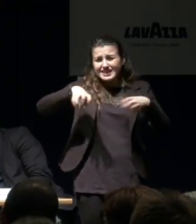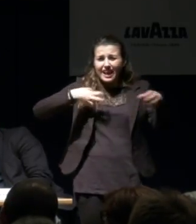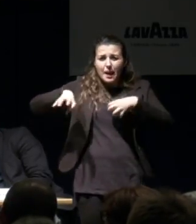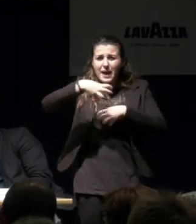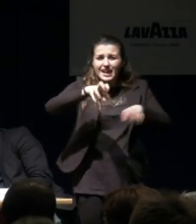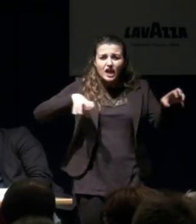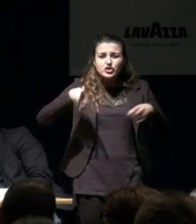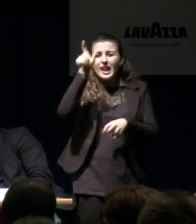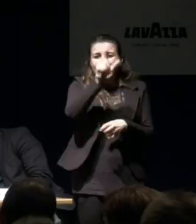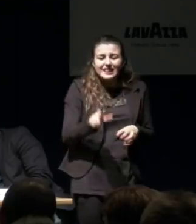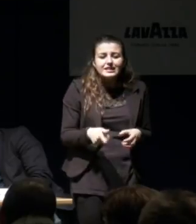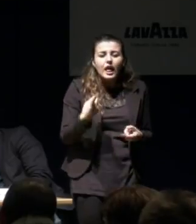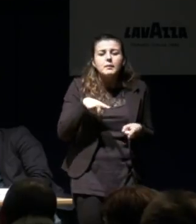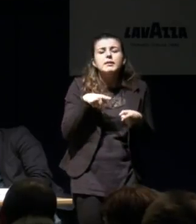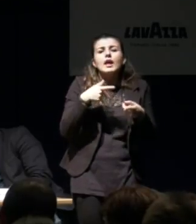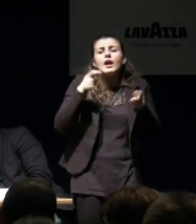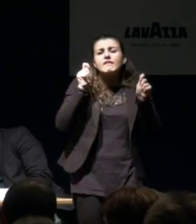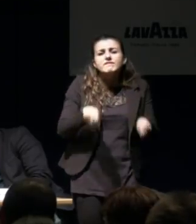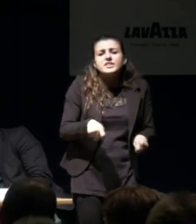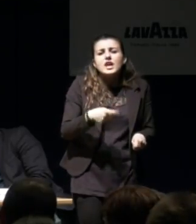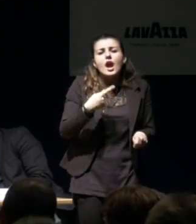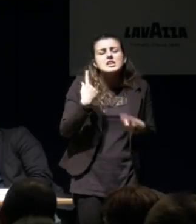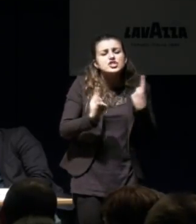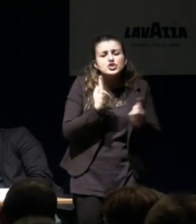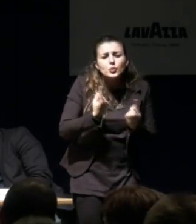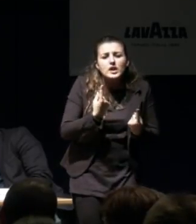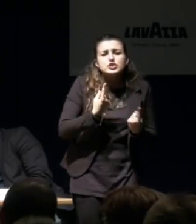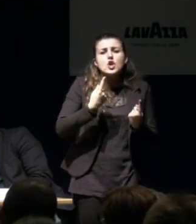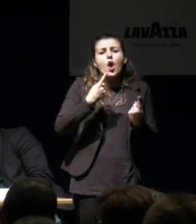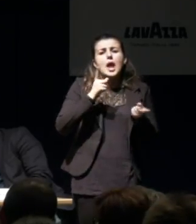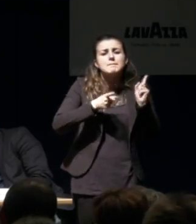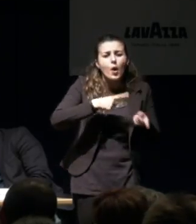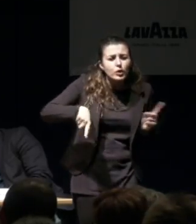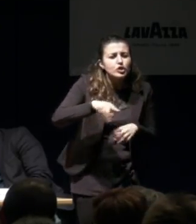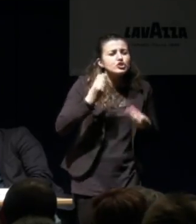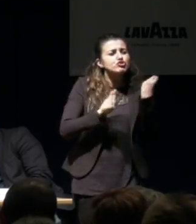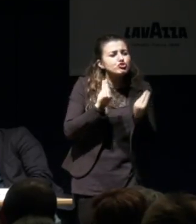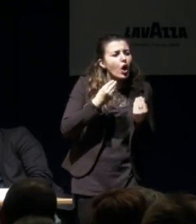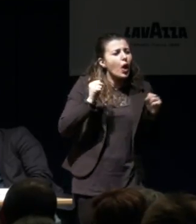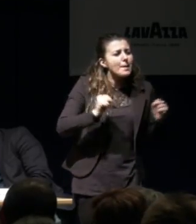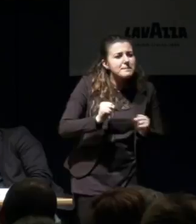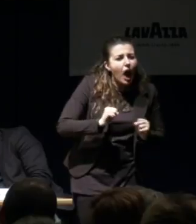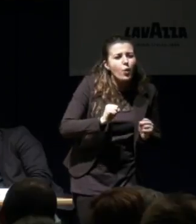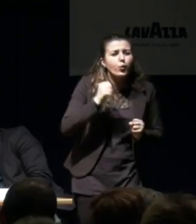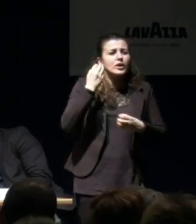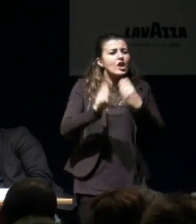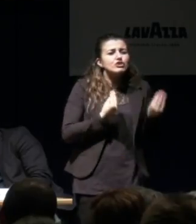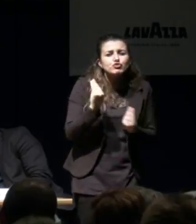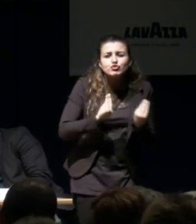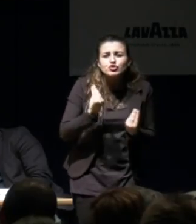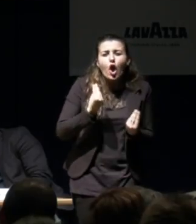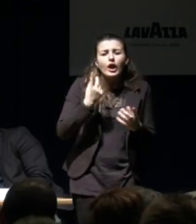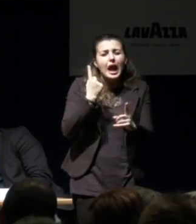innestano fenomeni appunto populistici che giocano con le paure giocano con le i